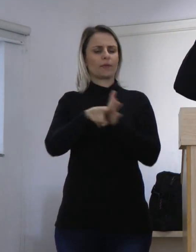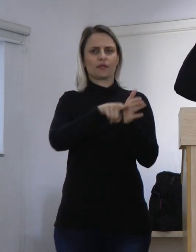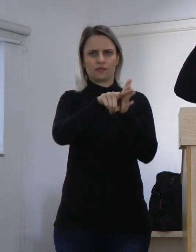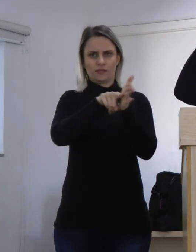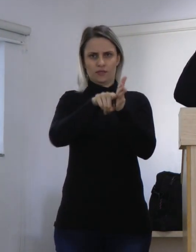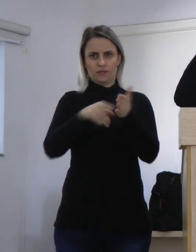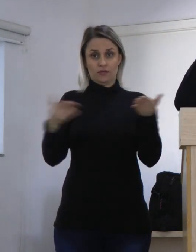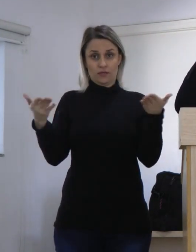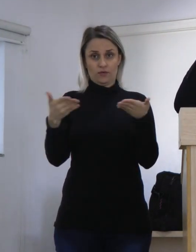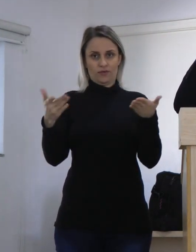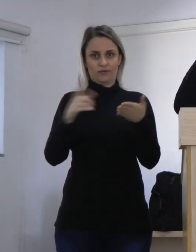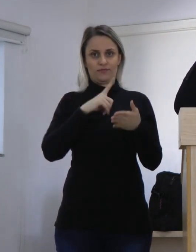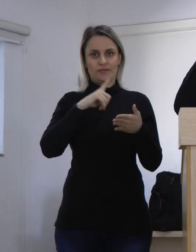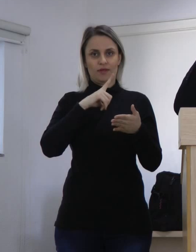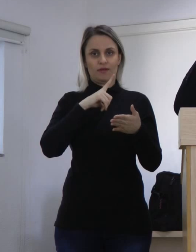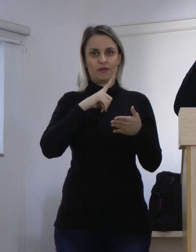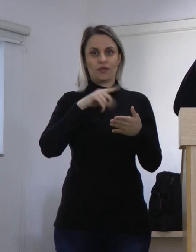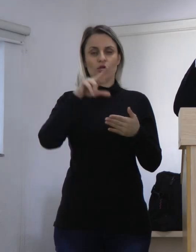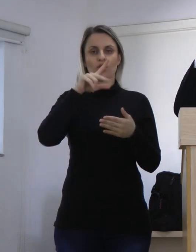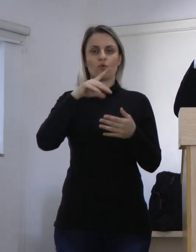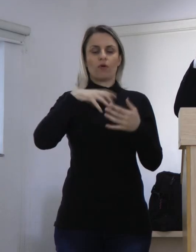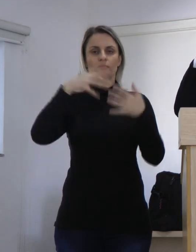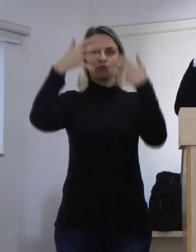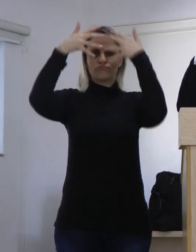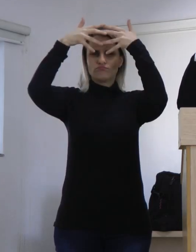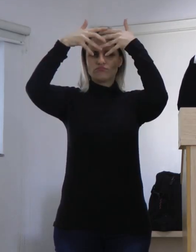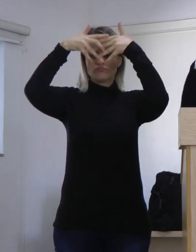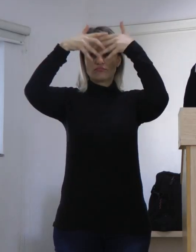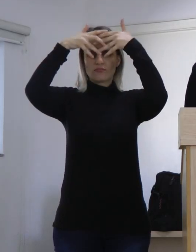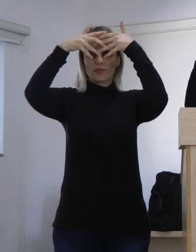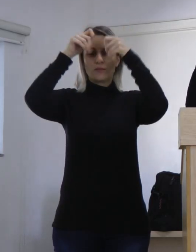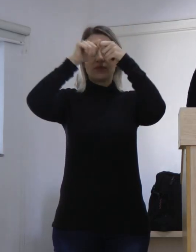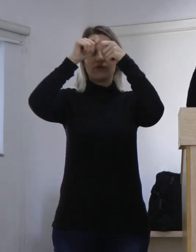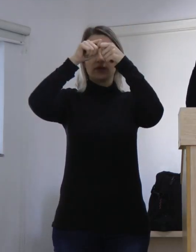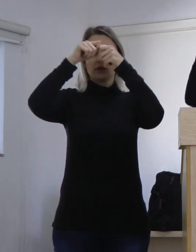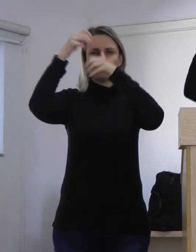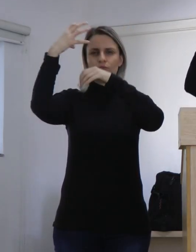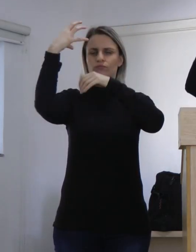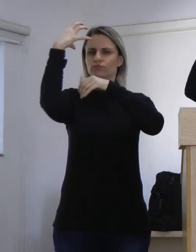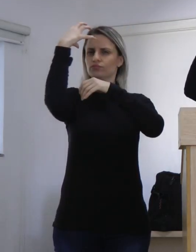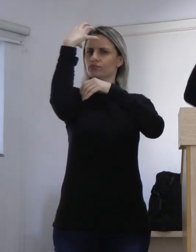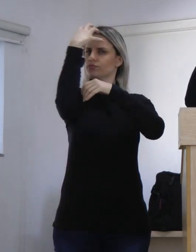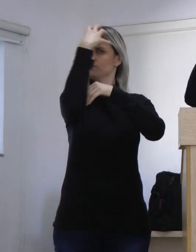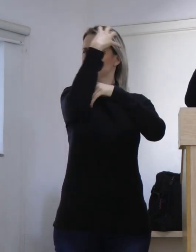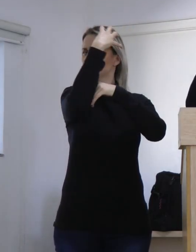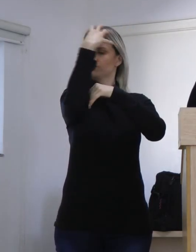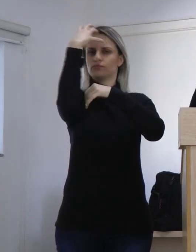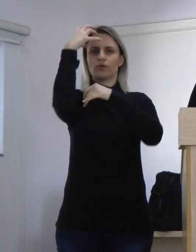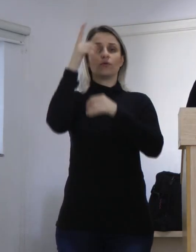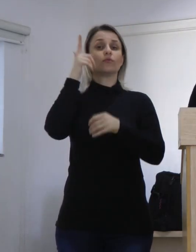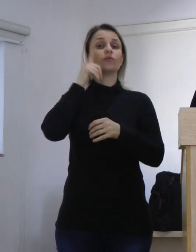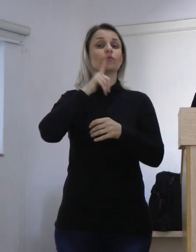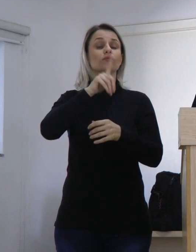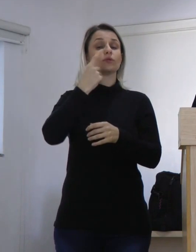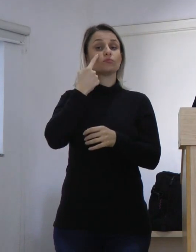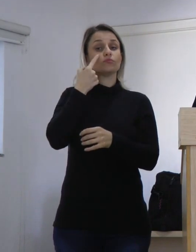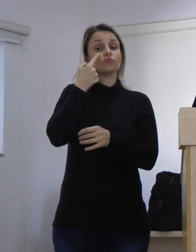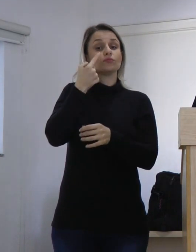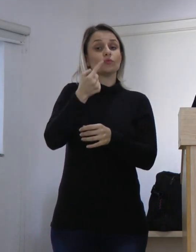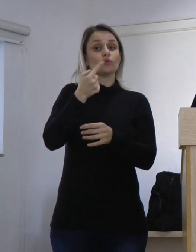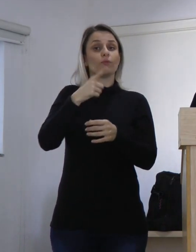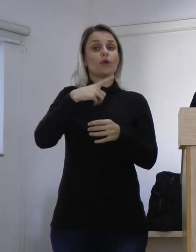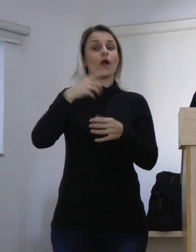com o scanner cerebral. Os cientistas descobriram as regiões que ficam ativas no nosso